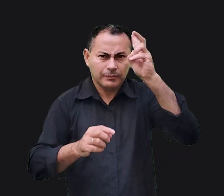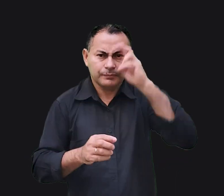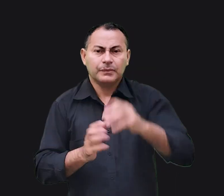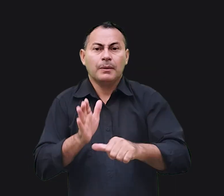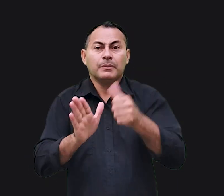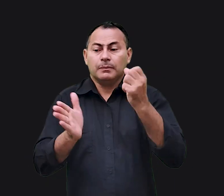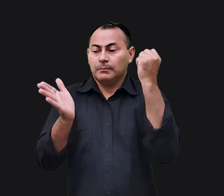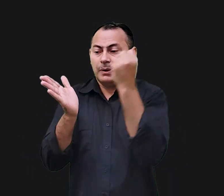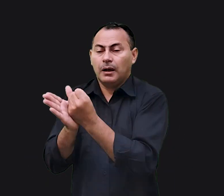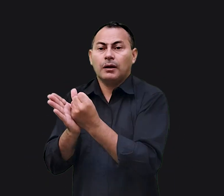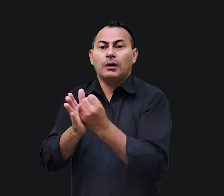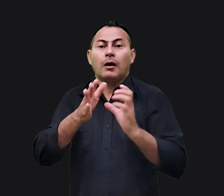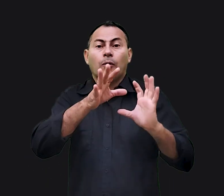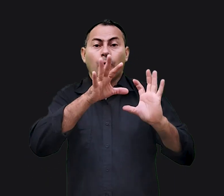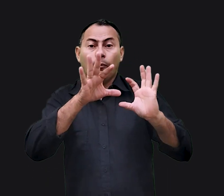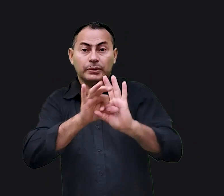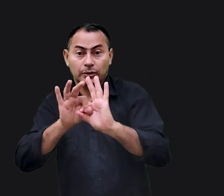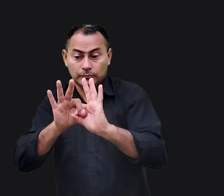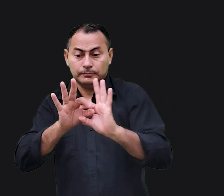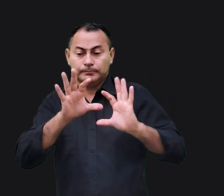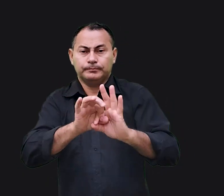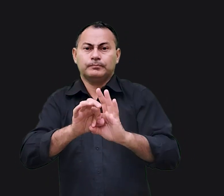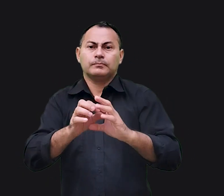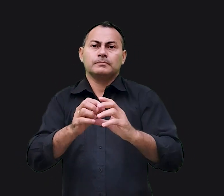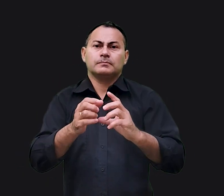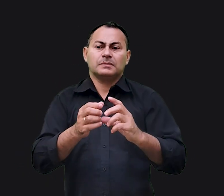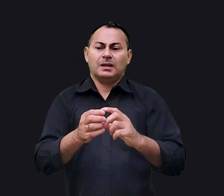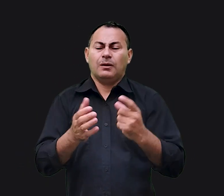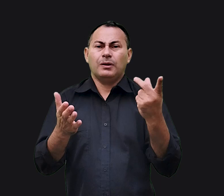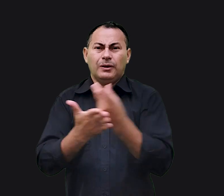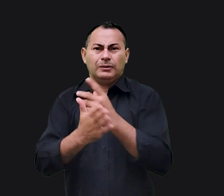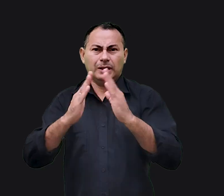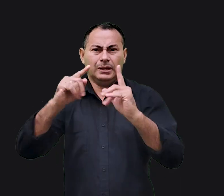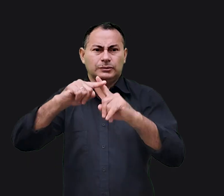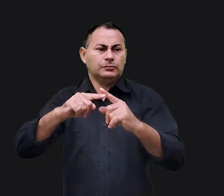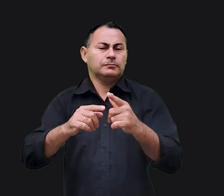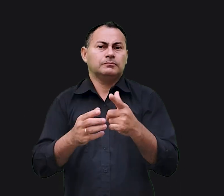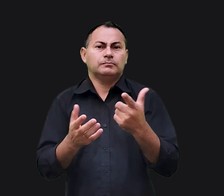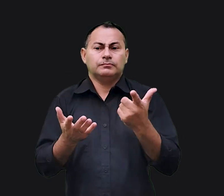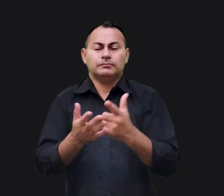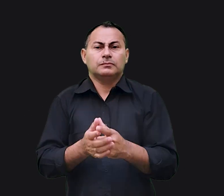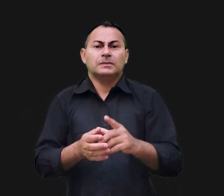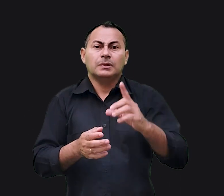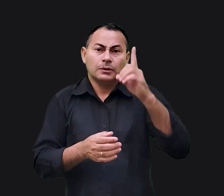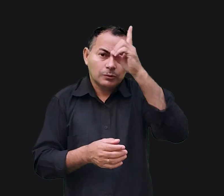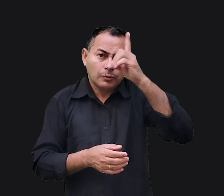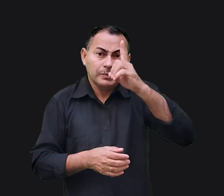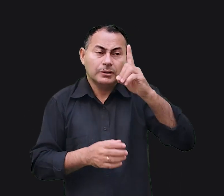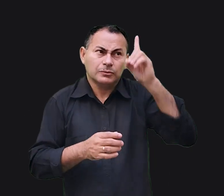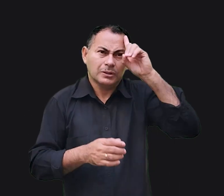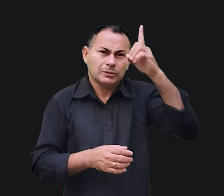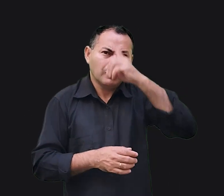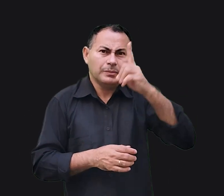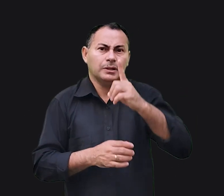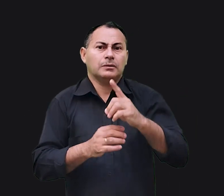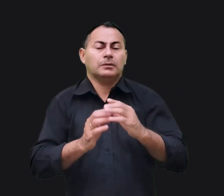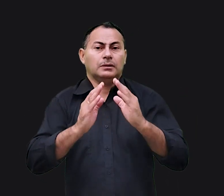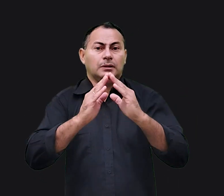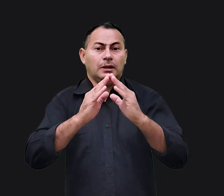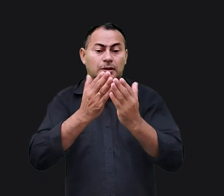a comunhão. E eis uma das falhas da igreja hoje. Num típico domingo de escola dominical, às 10 horas, o